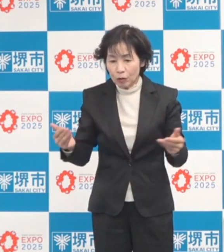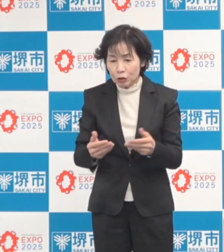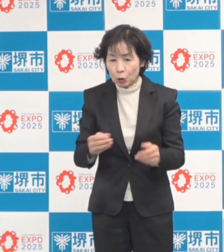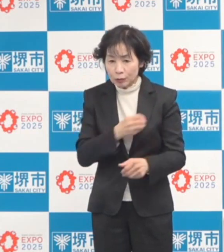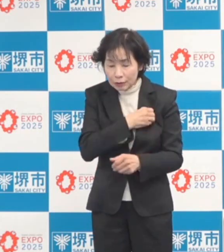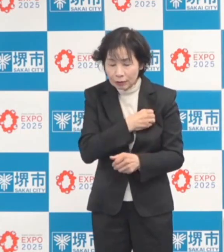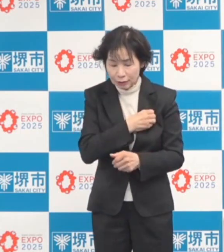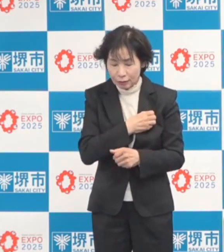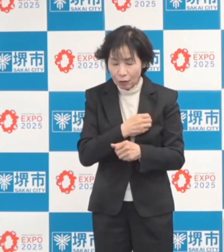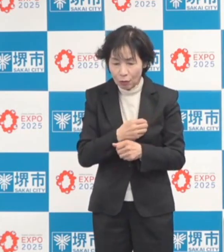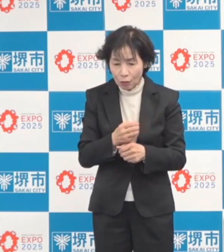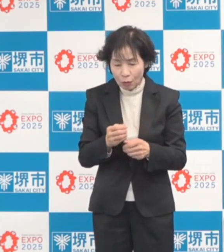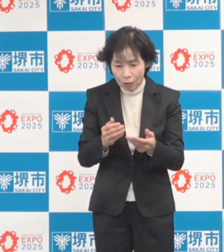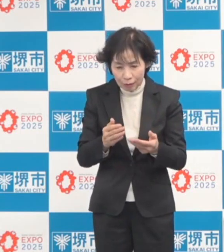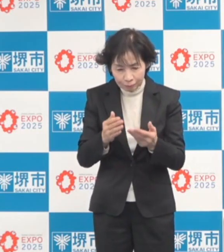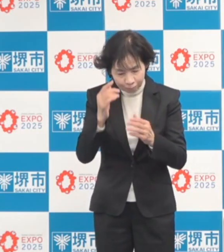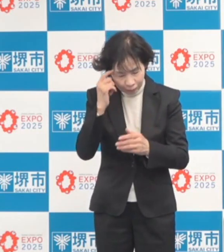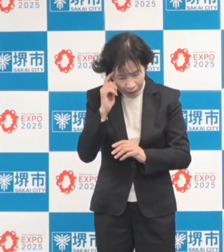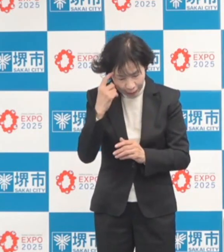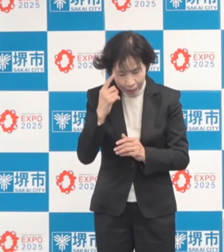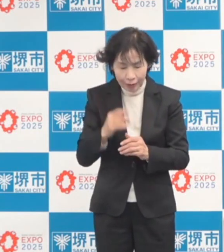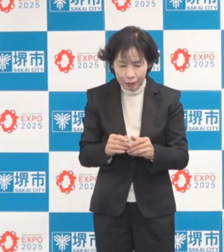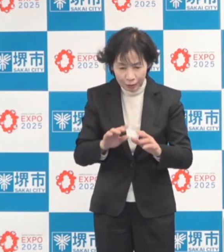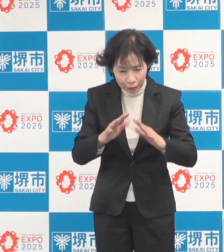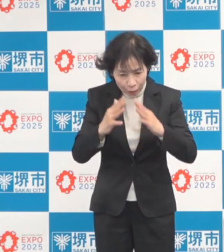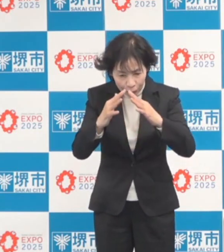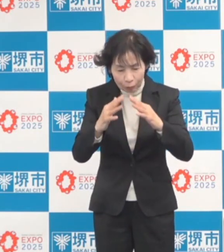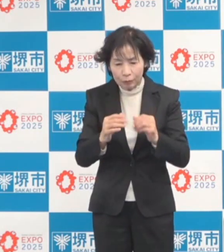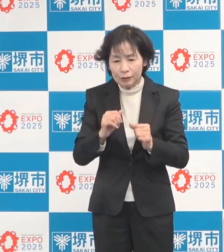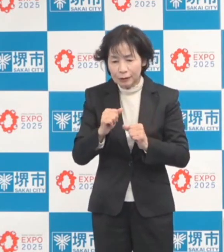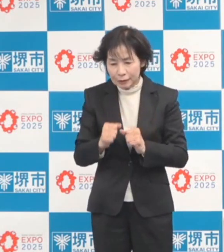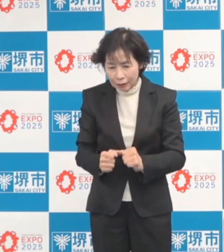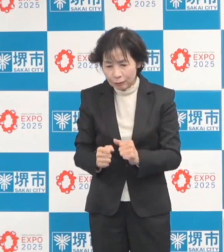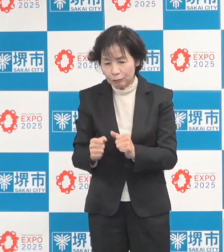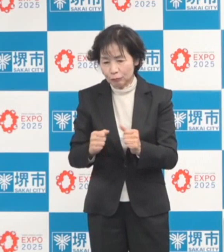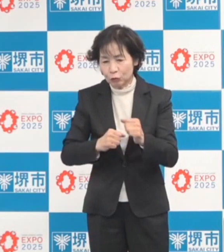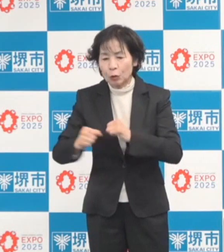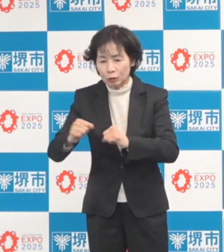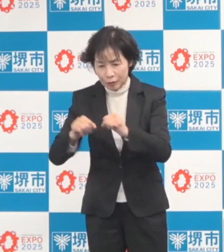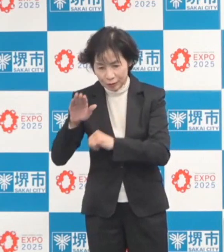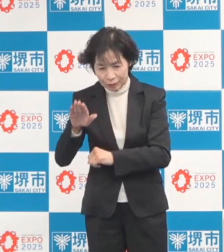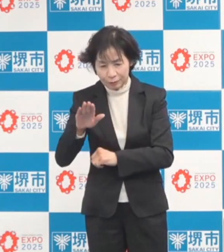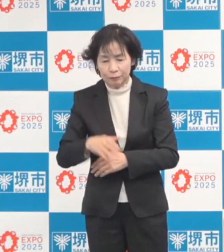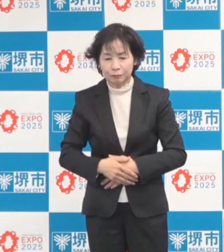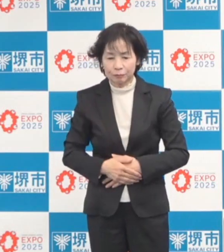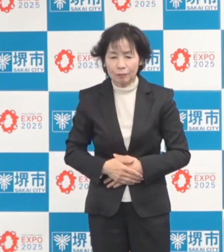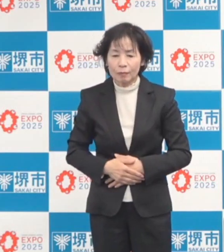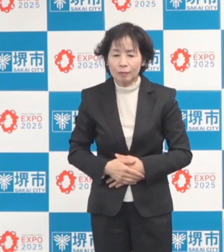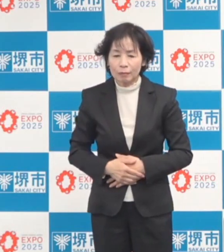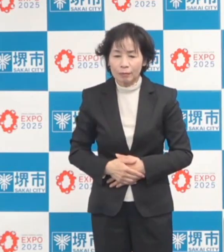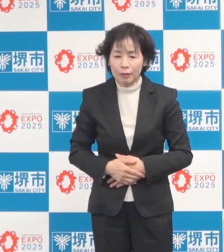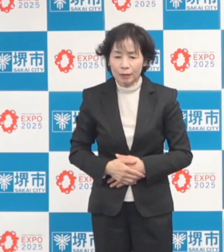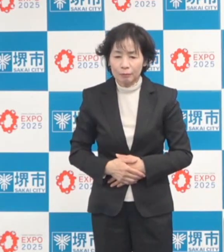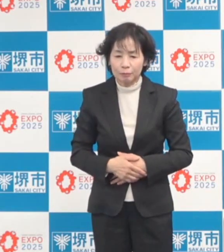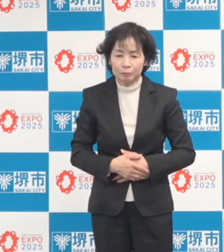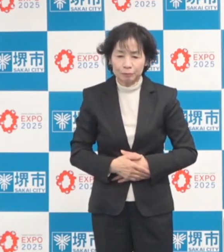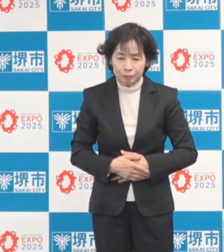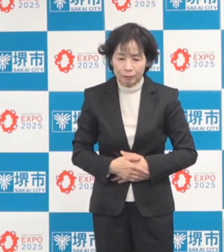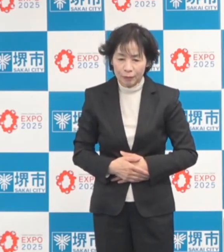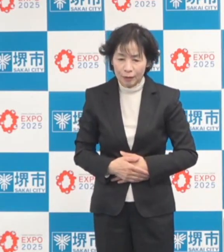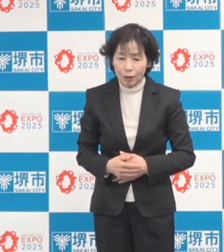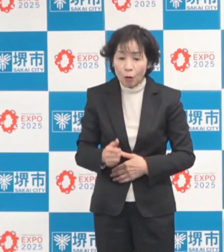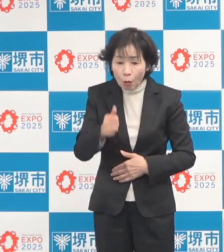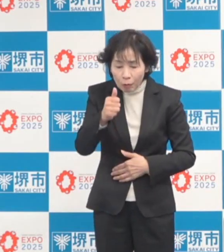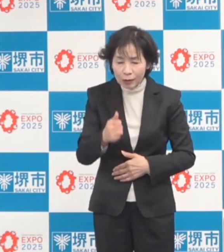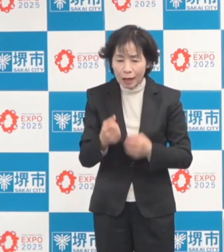工夫や民間事業者の皆様との連携によるよって実現する取り組みです。主な新たな